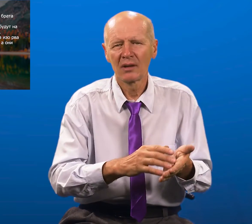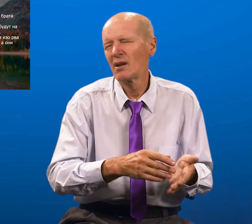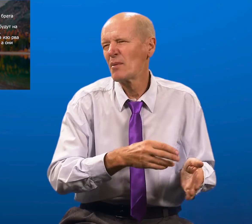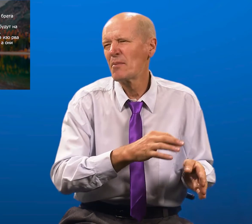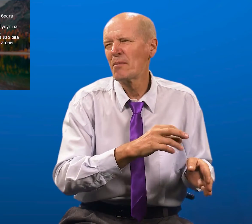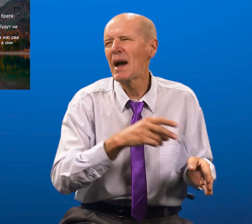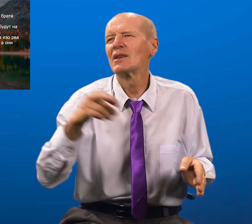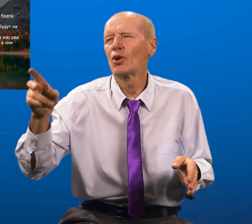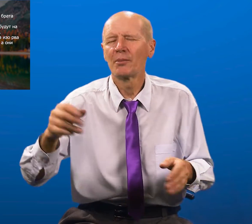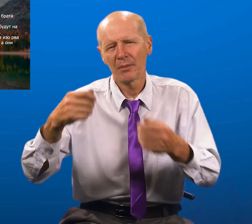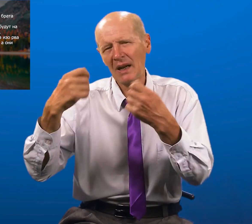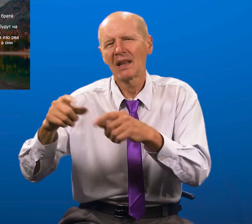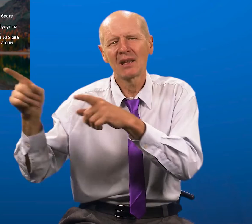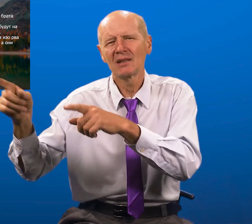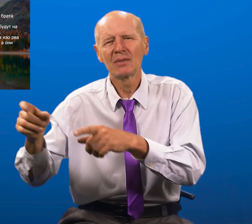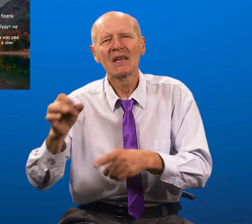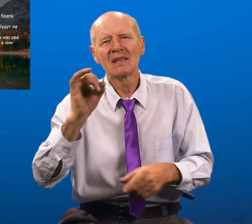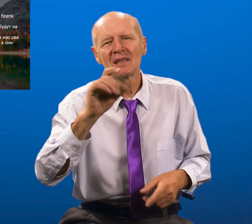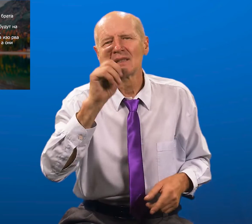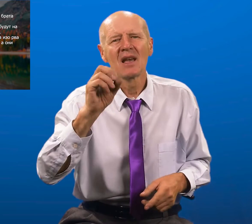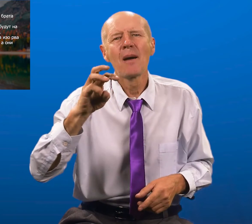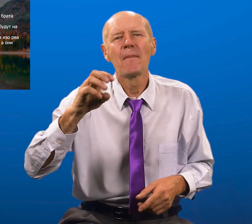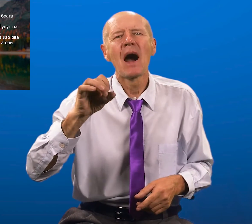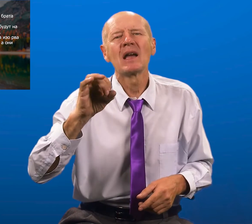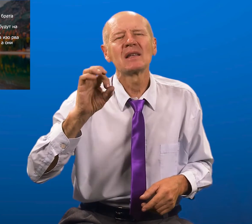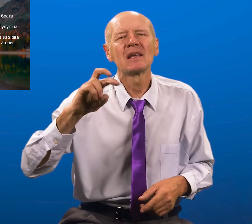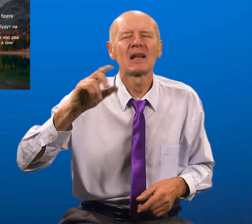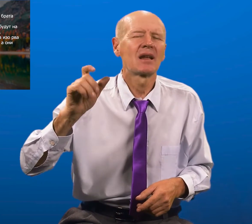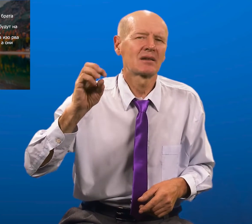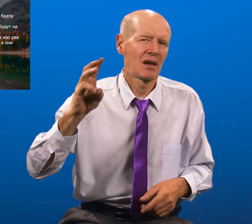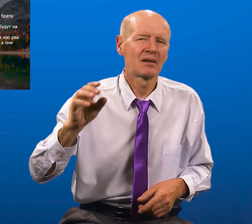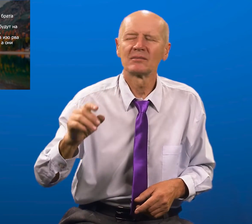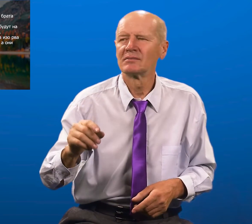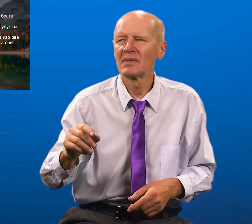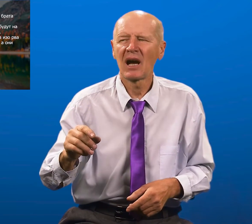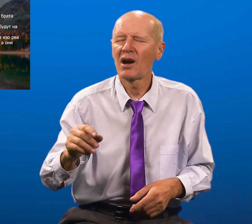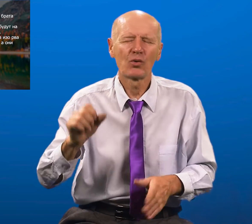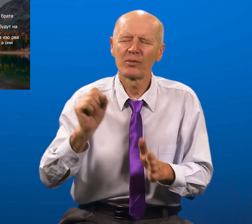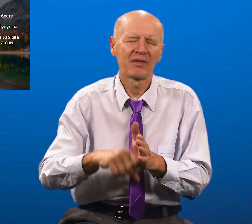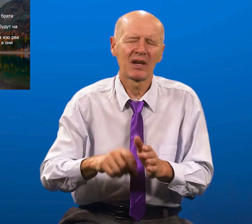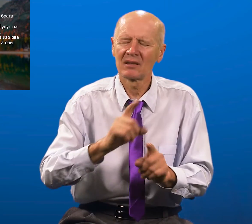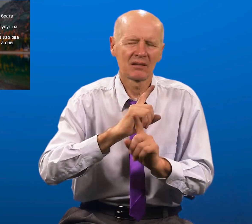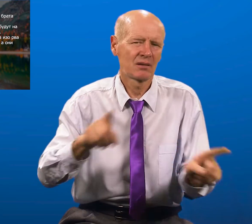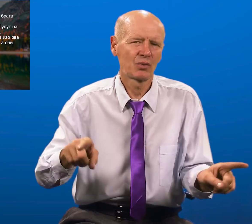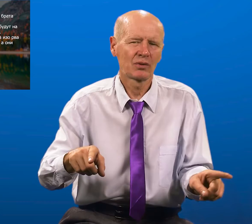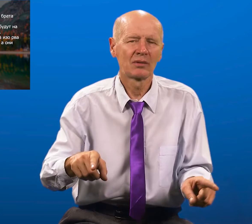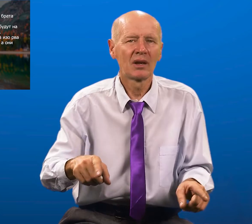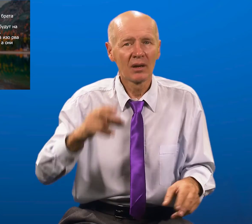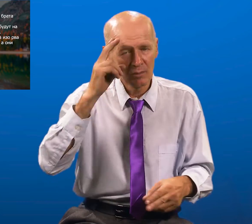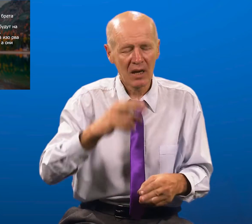его измаилитянам, а руки наши да не будет на нем, ибо он брат наш, плоть наша“. Братья